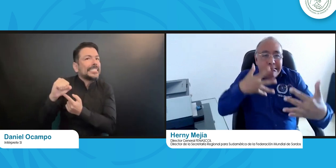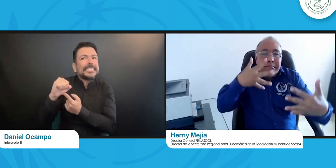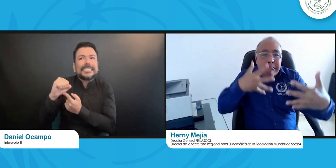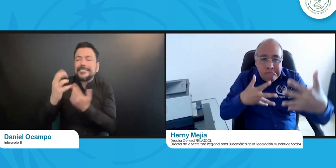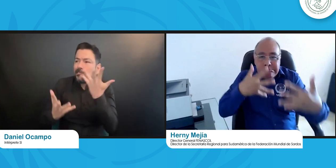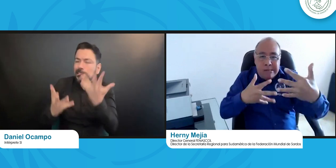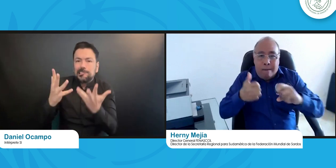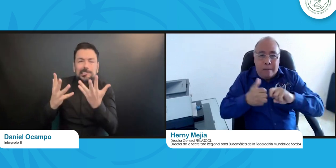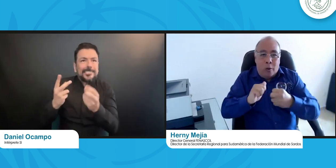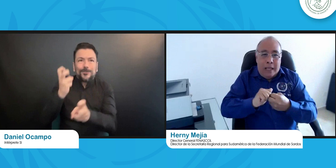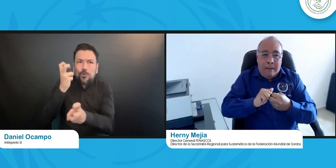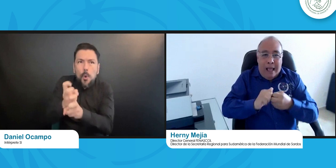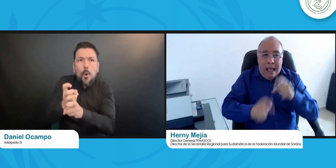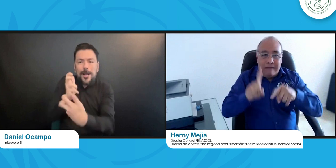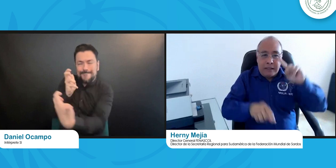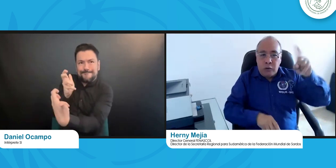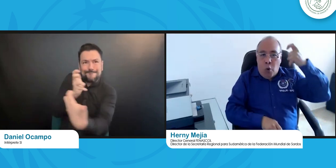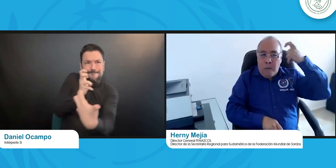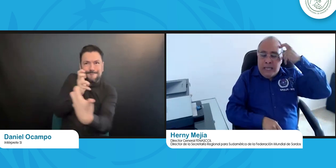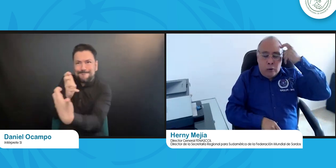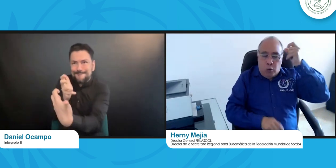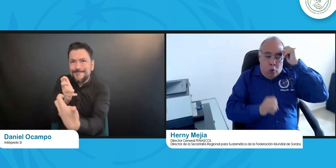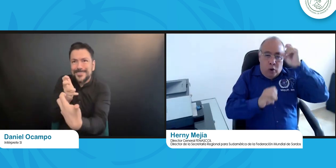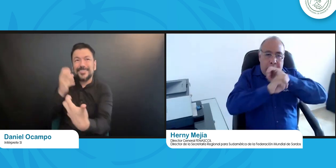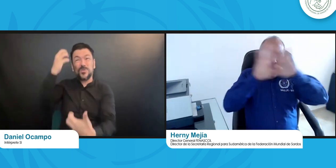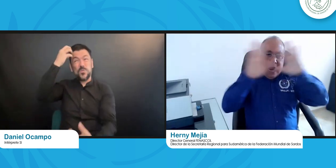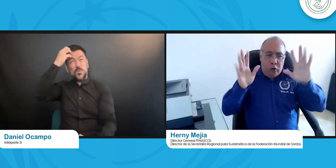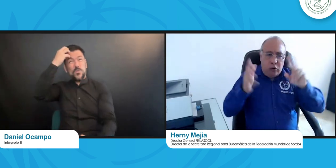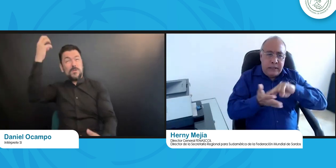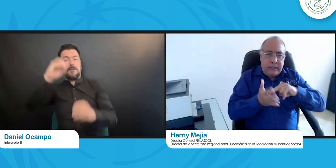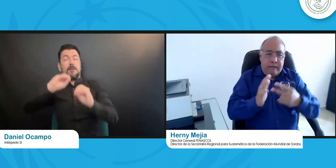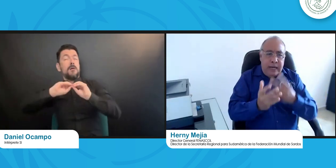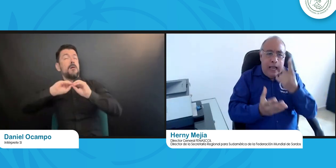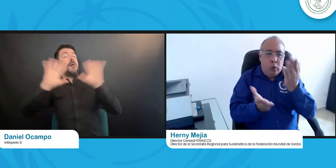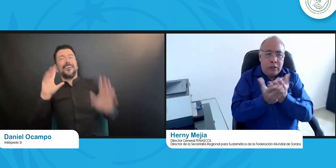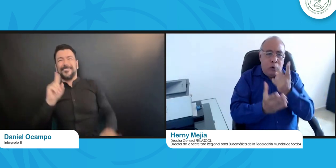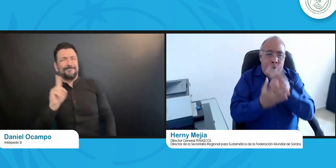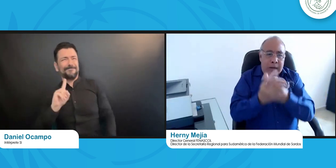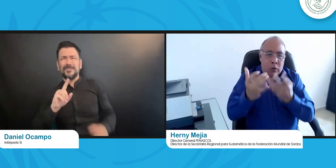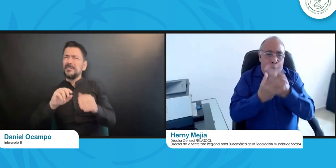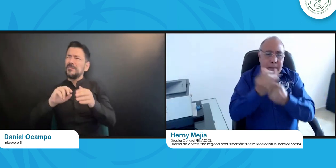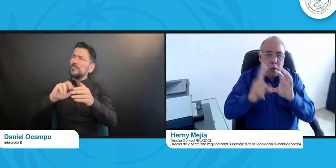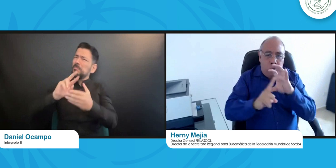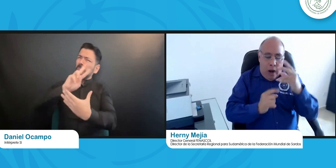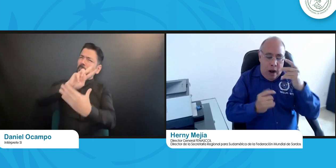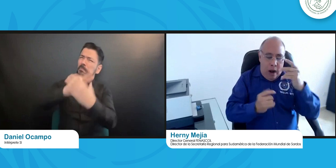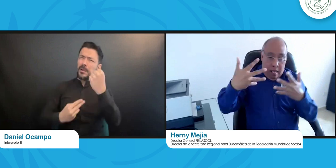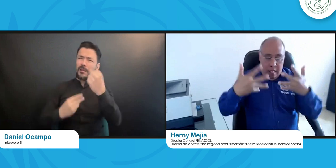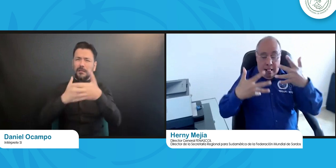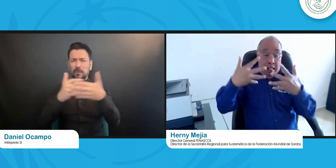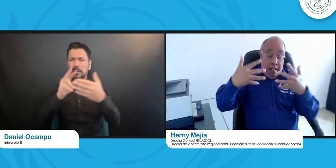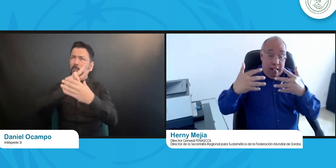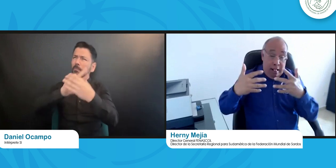modelo bilingüe bicultural, pero que en la aplicación encuentra desfases, porque a veces los gobiernos no entienden el concepto